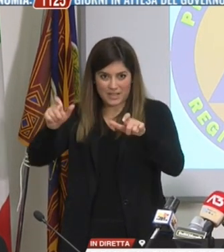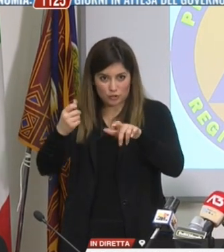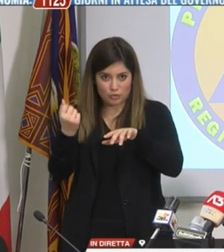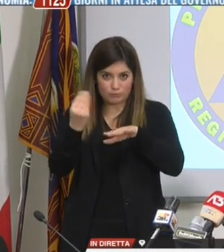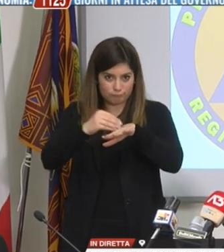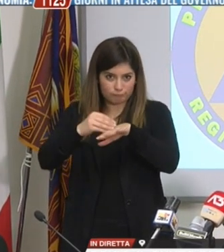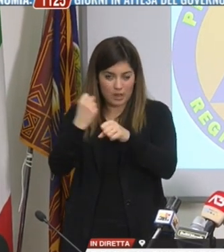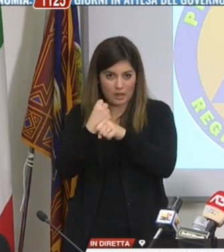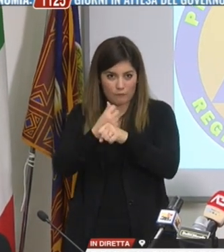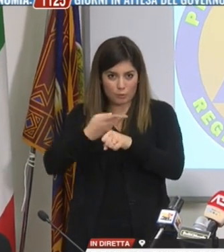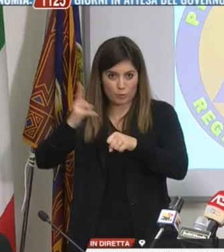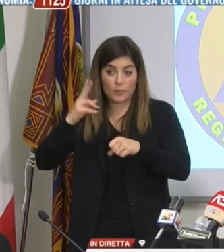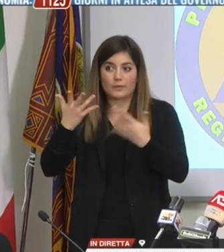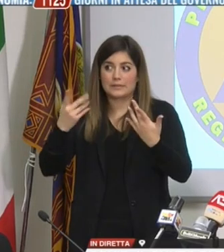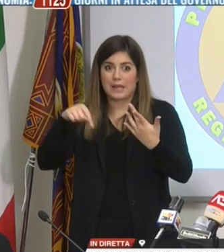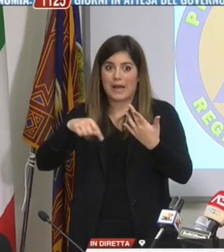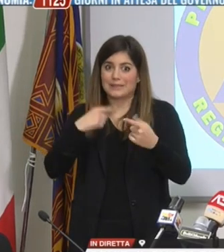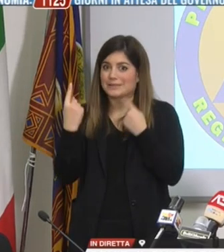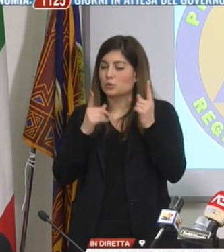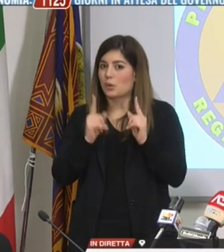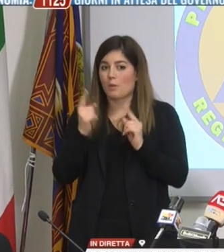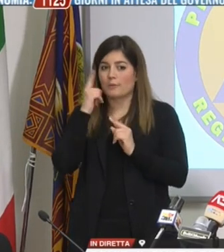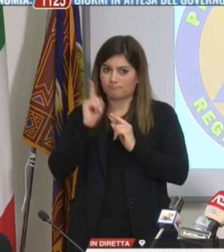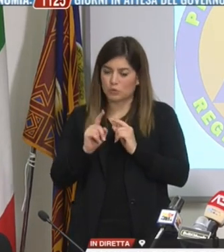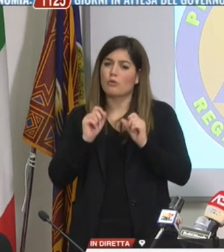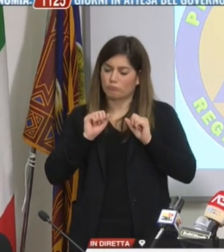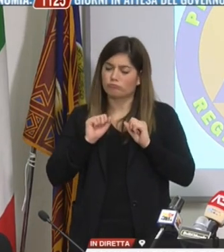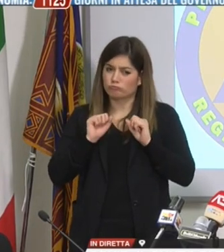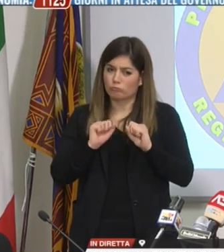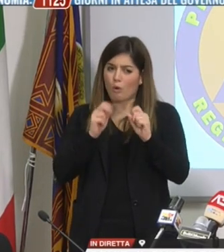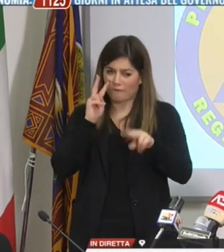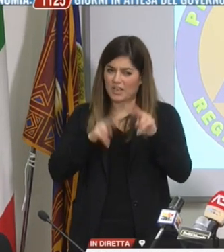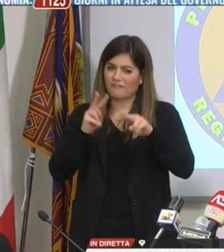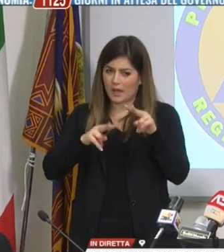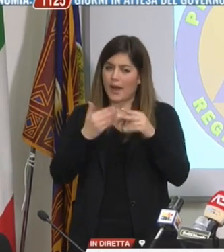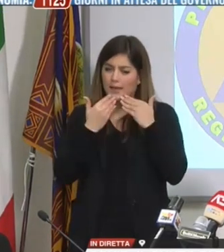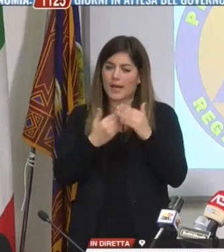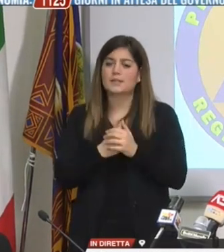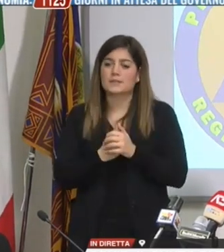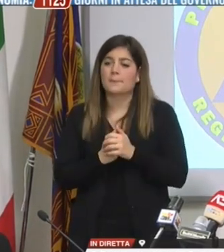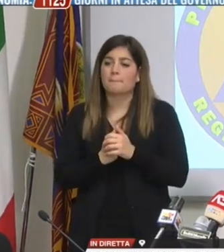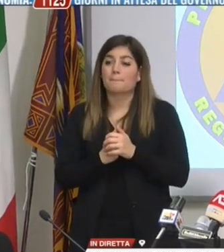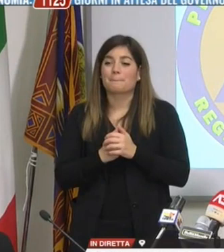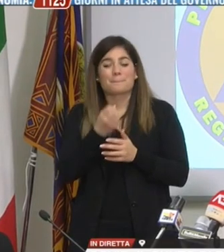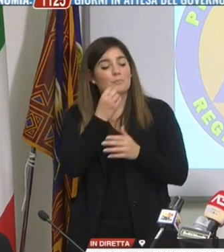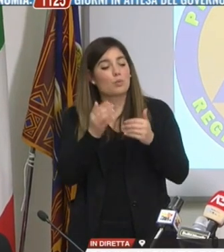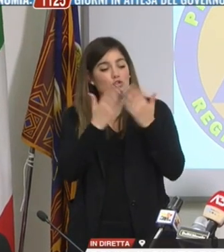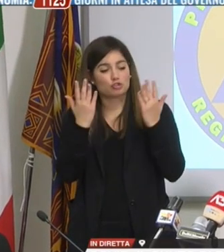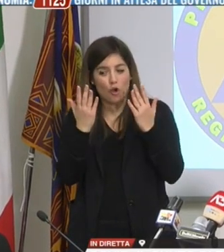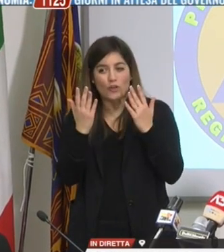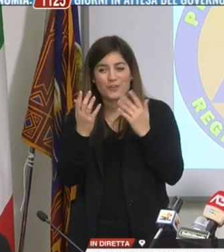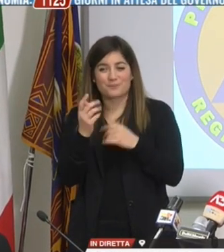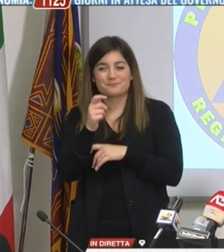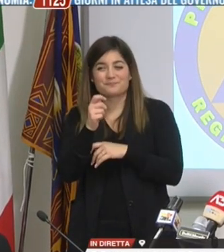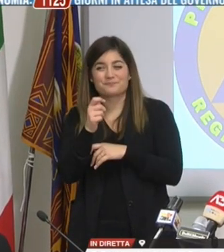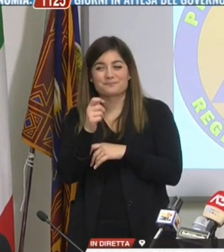disservizio a Padova, non lo so. Va bene, grazie. Collega. Buongiorno, portale Padova. Solo una